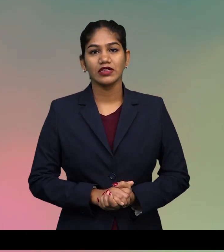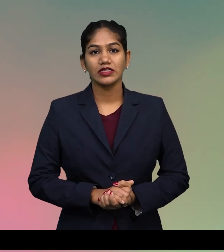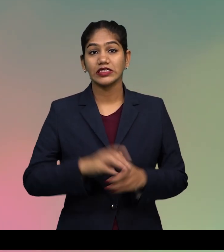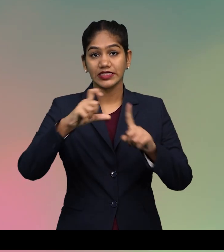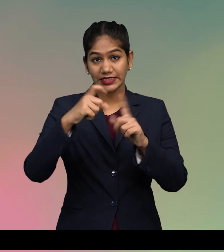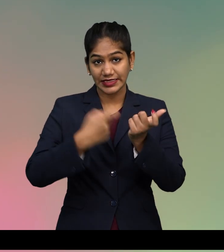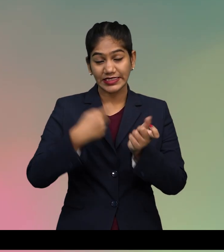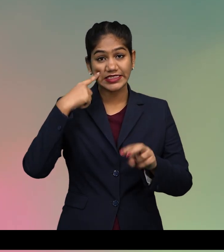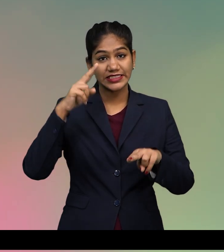प्रवाह,